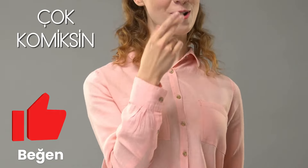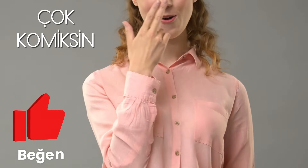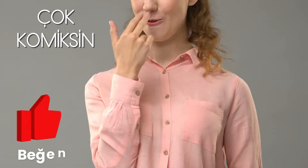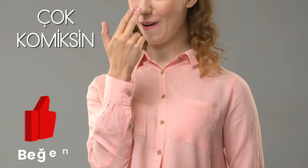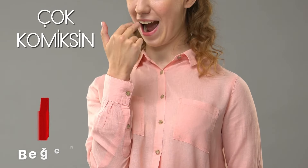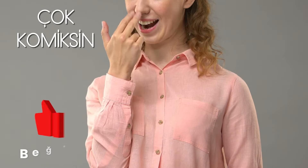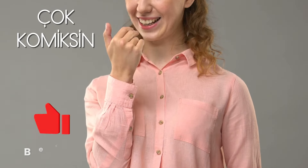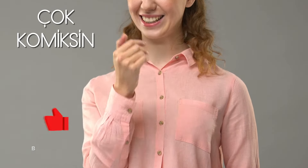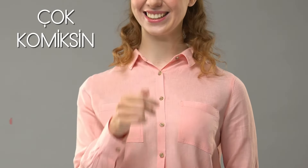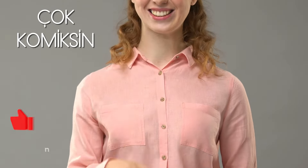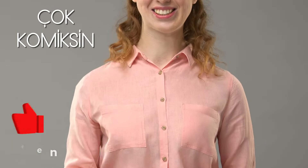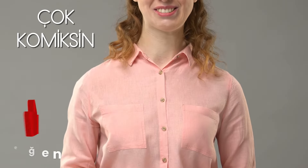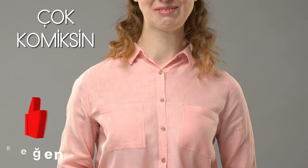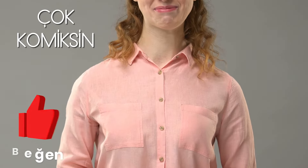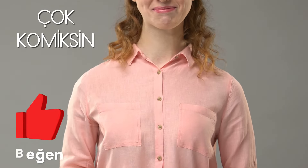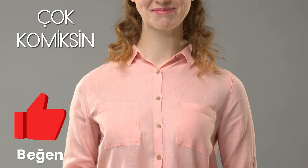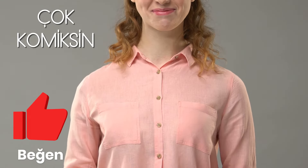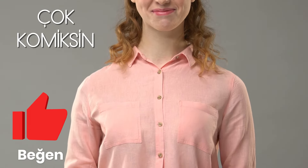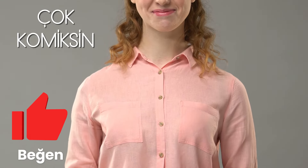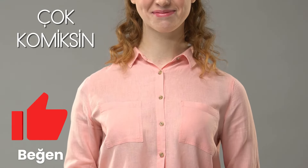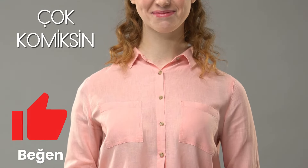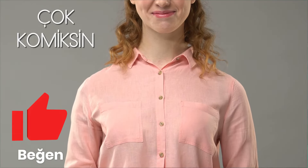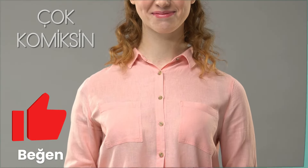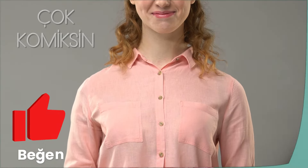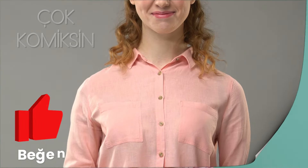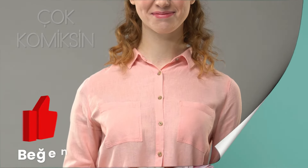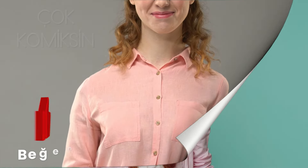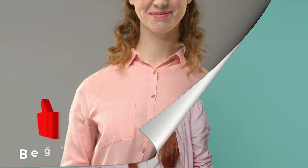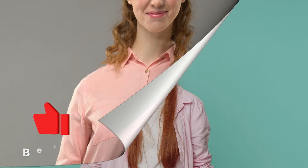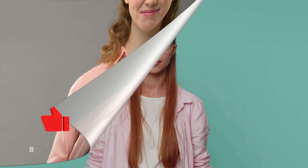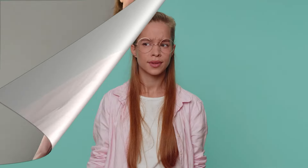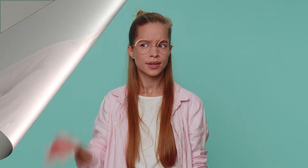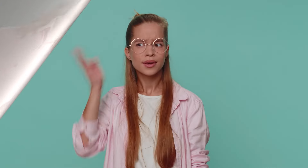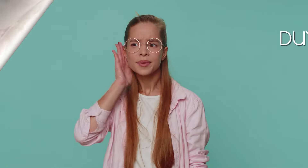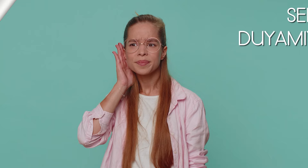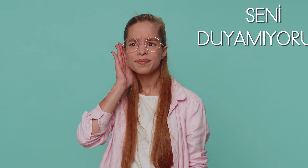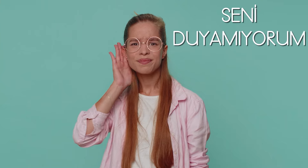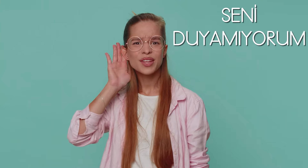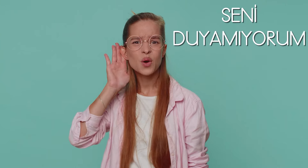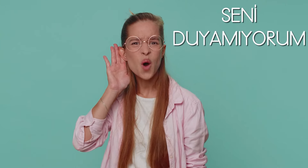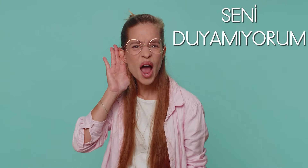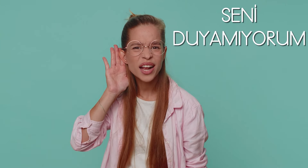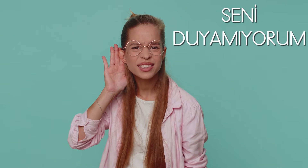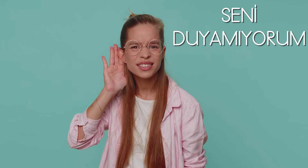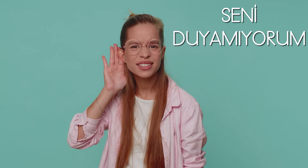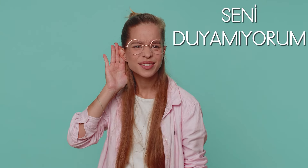Çok komiksin. Seni duyamıyorum.